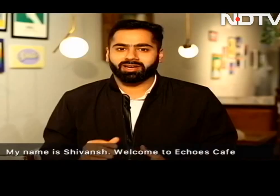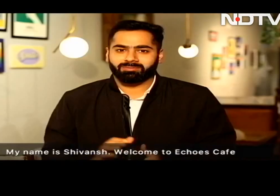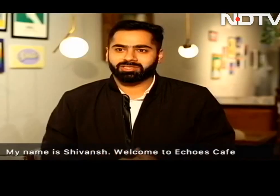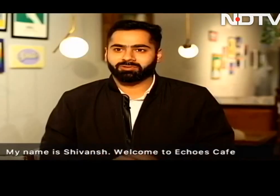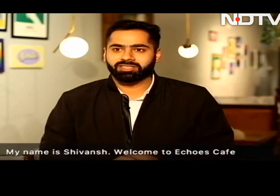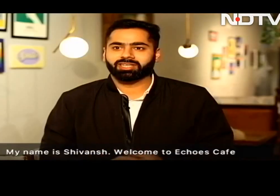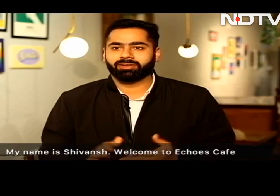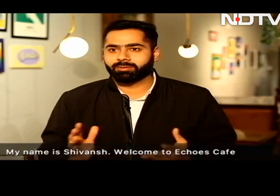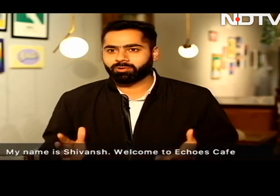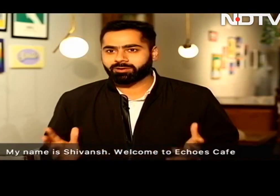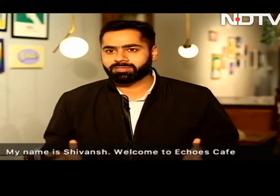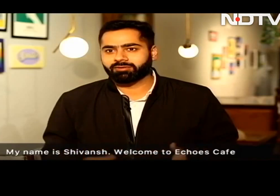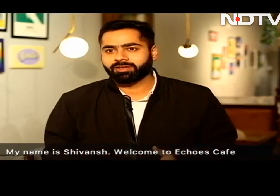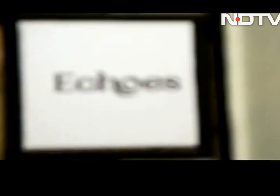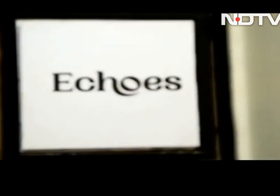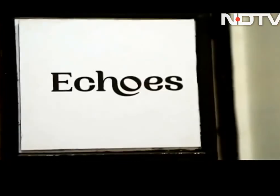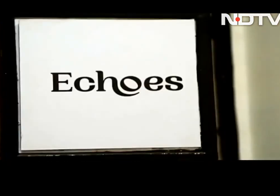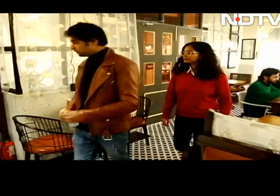मेरा नाम है शिवांश एंड वेलकम टू एकोस कैफे।